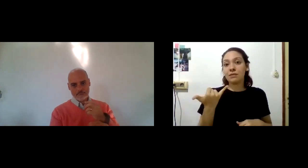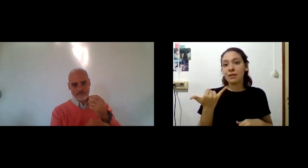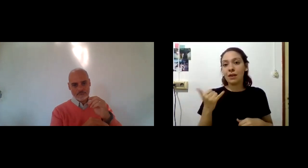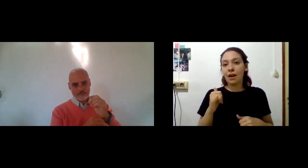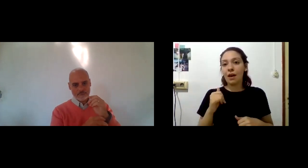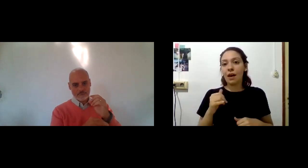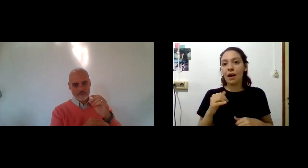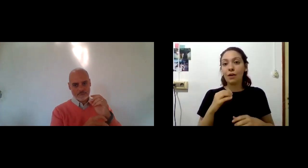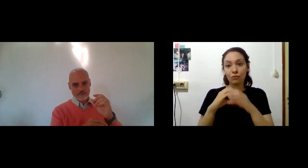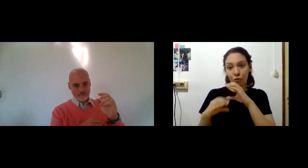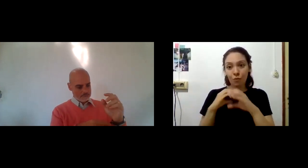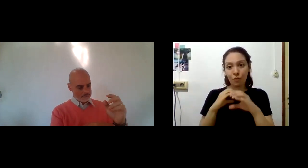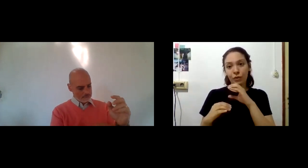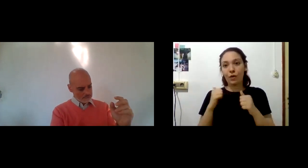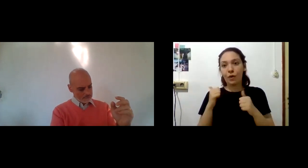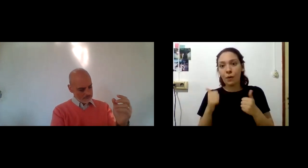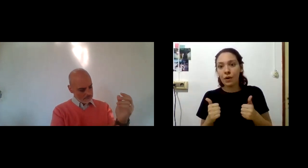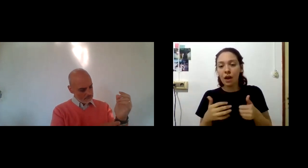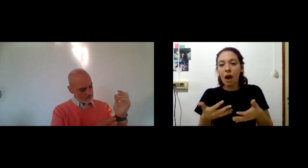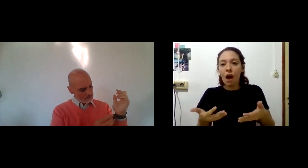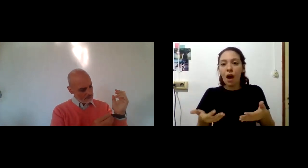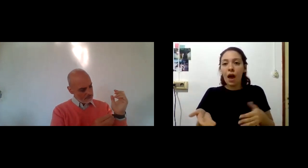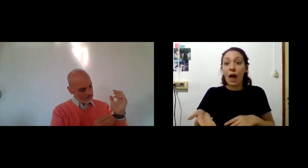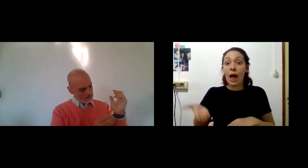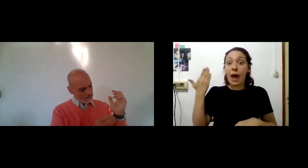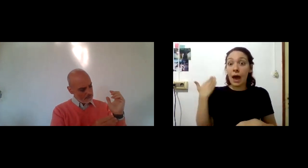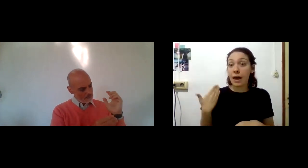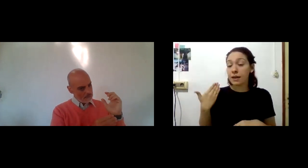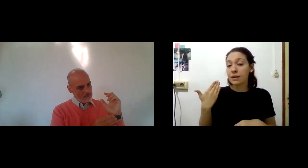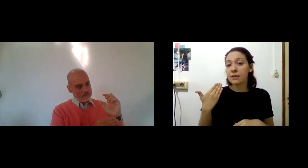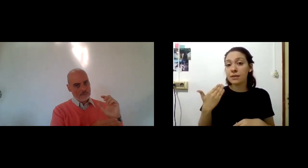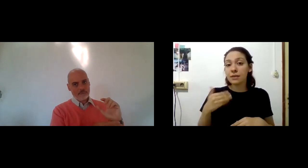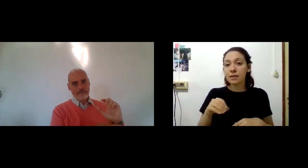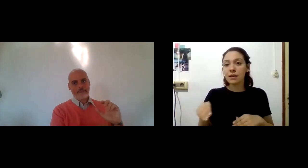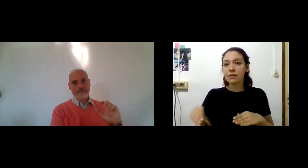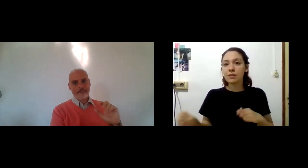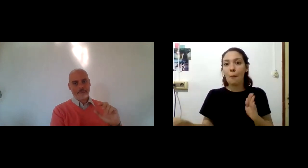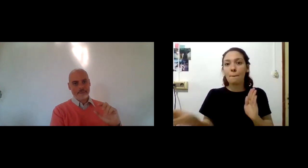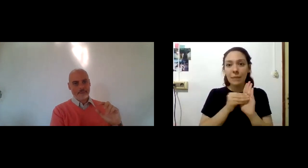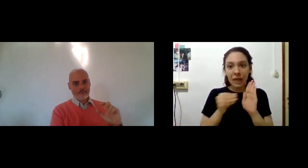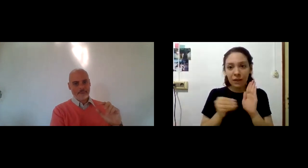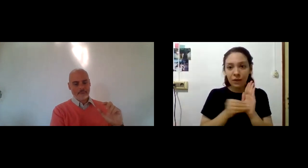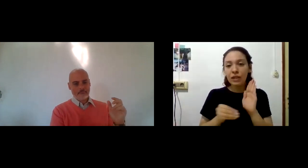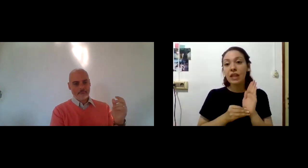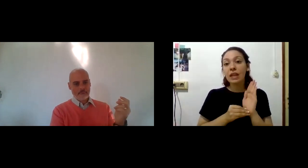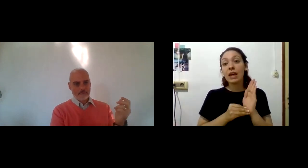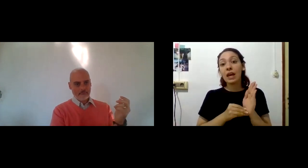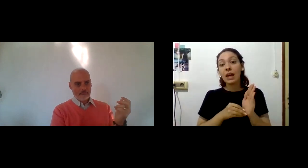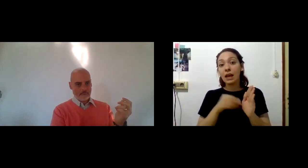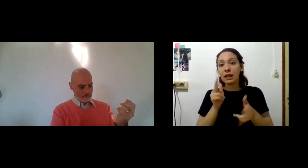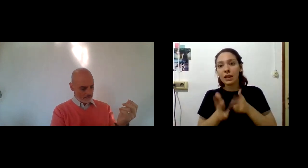otro día, cuando me anoté a lenguaje de señas y me reinscribí a las asignaturas que debo del CEO a psicología,